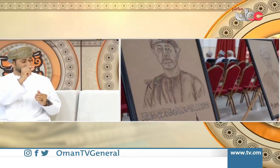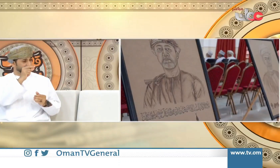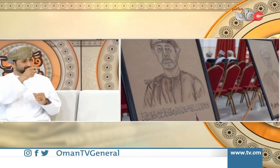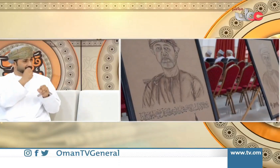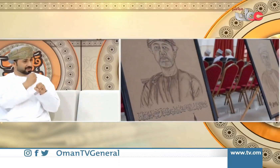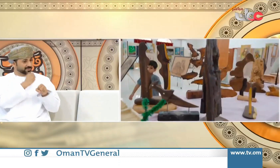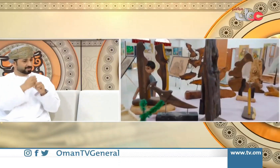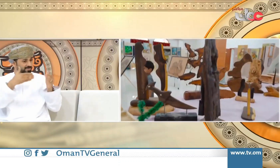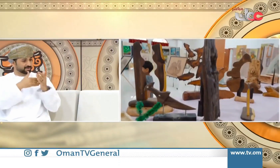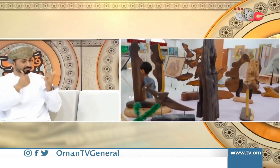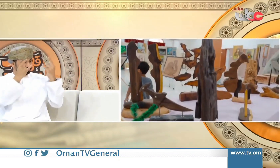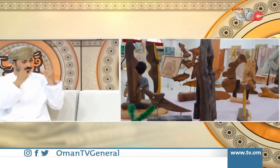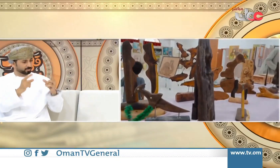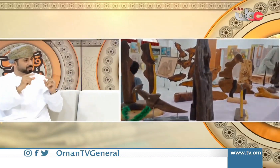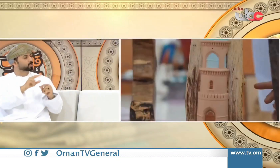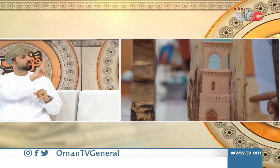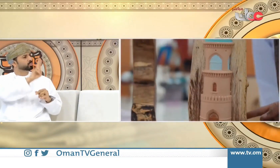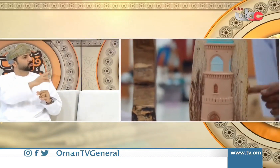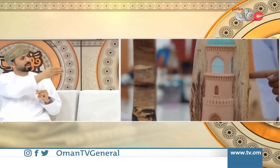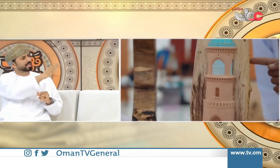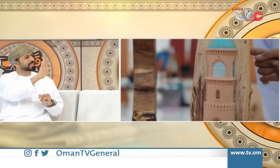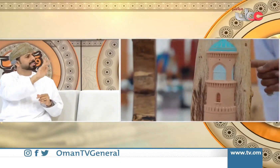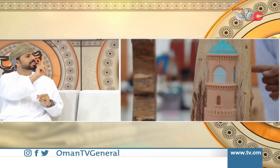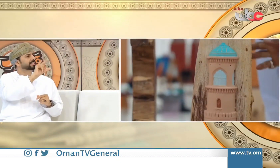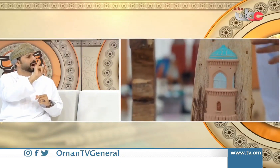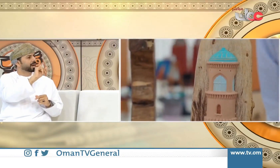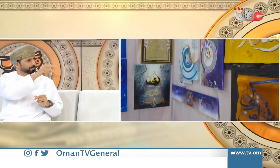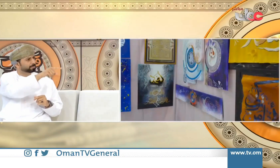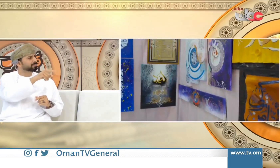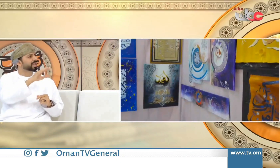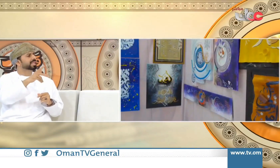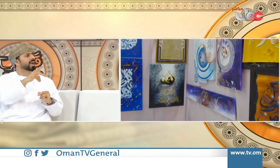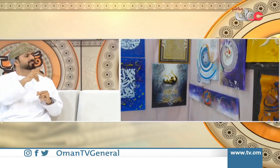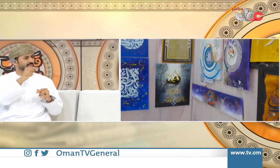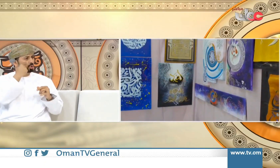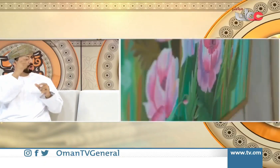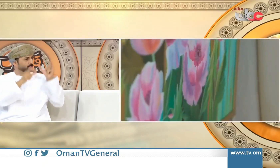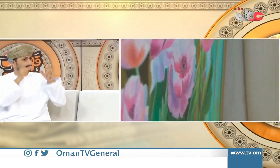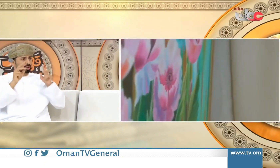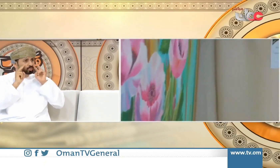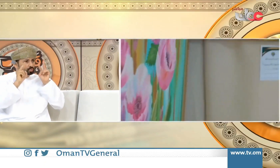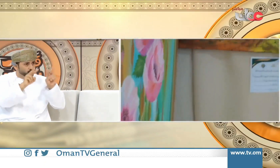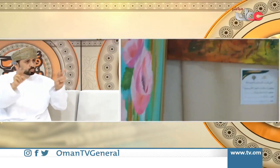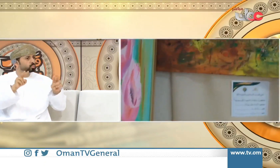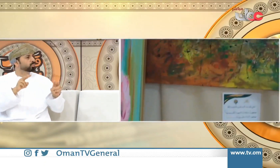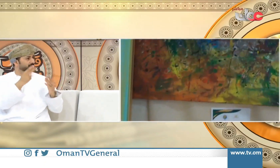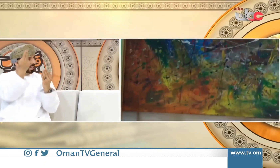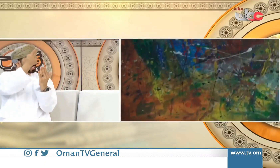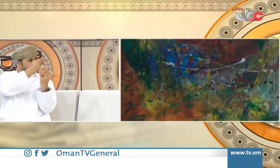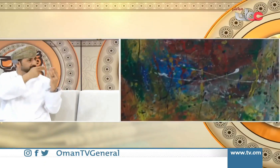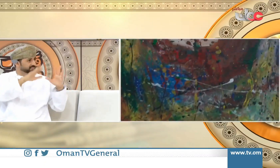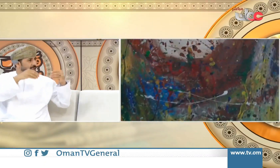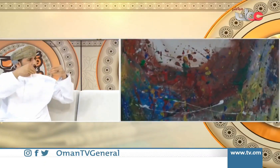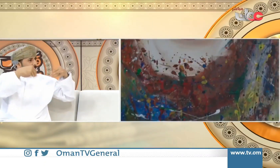ممتاز جدا، ممتاز، كان عمل رائع وجميل. سؤالي للأخ سالم أيضا بالنسبة للأشخاص